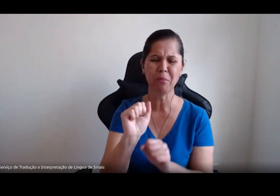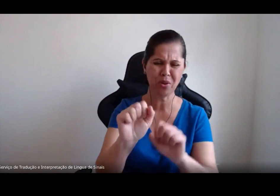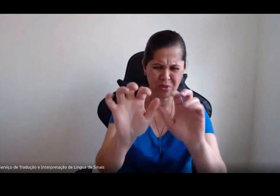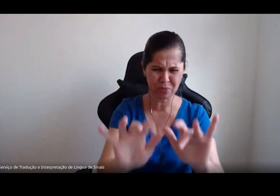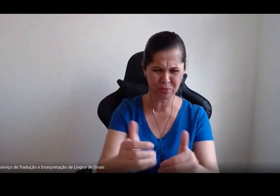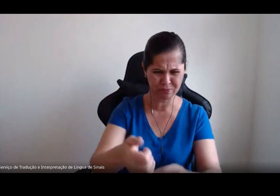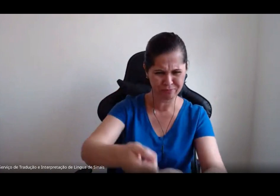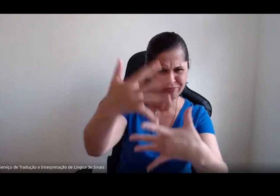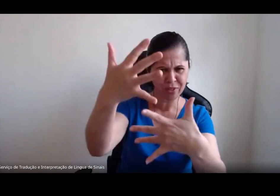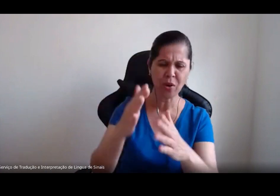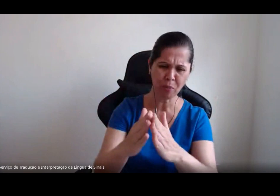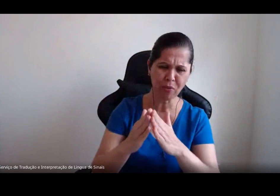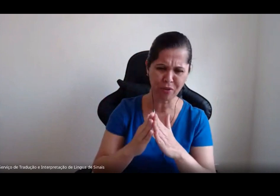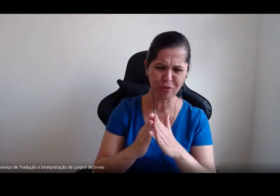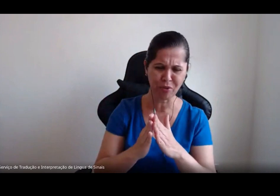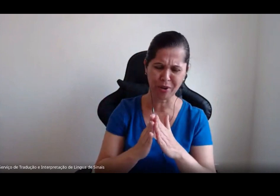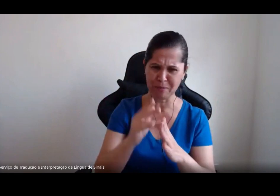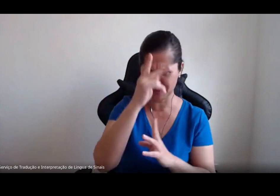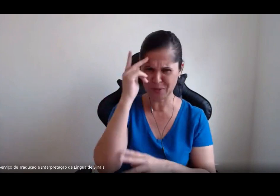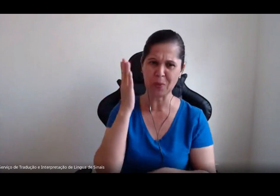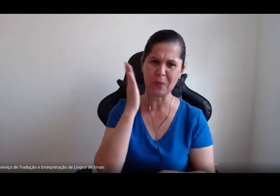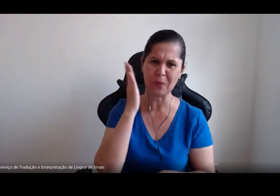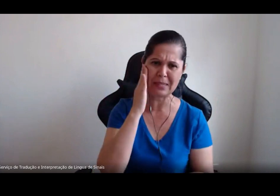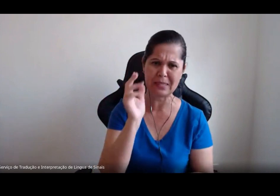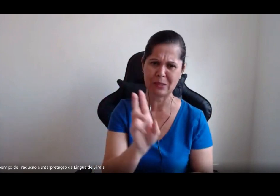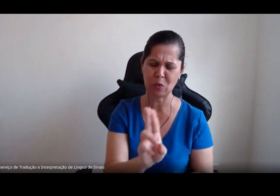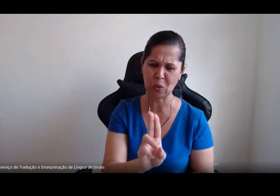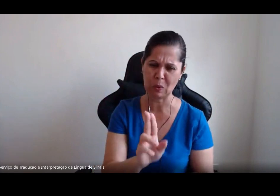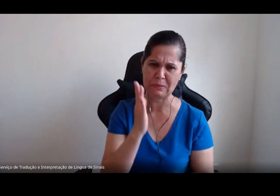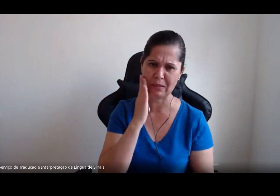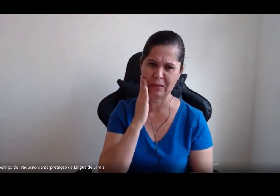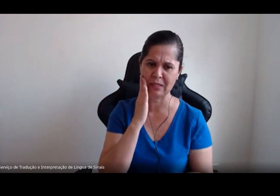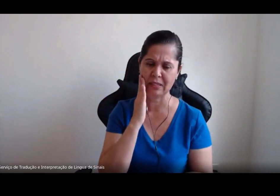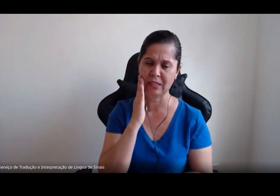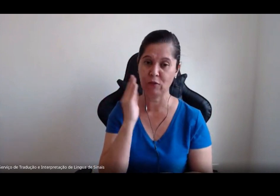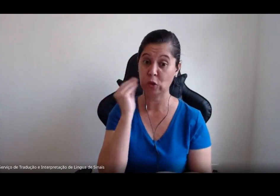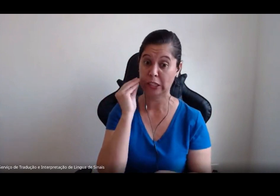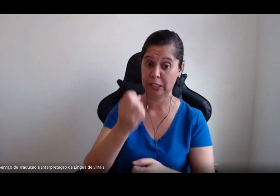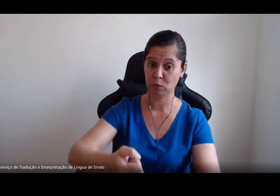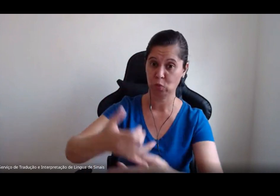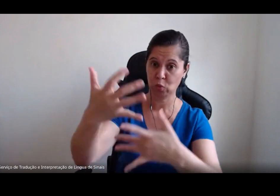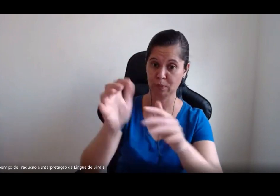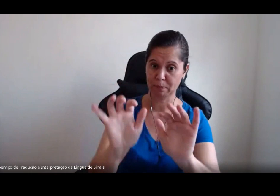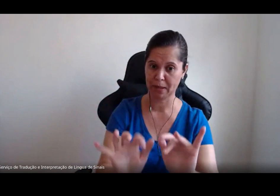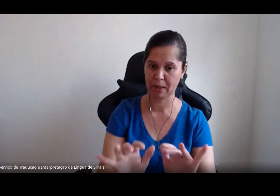pode escrever. Eu acho que algumas pessoas sabem como se escreve. Vou escrever aqui para vocês.